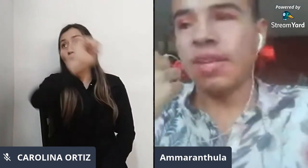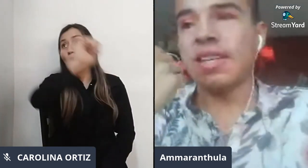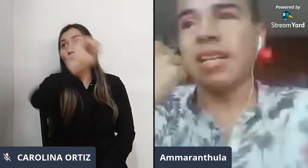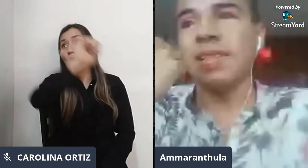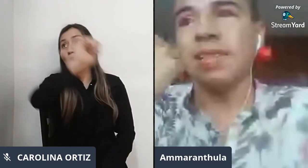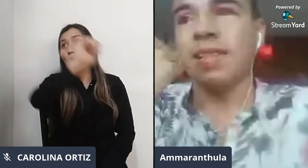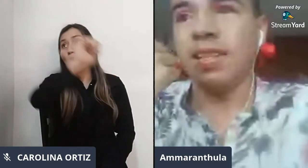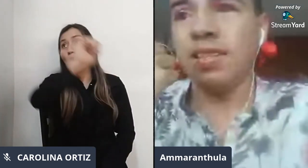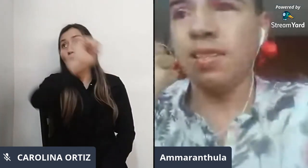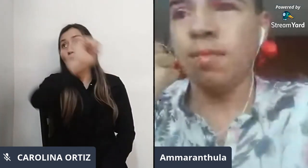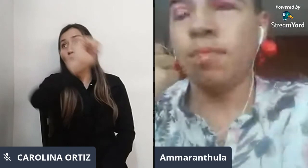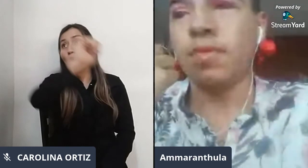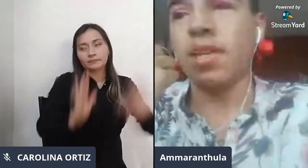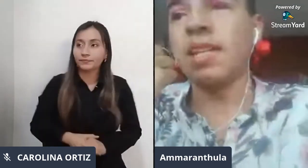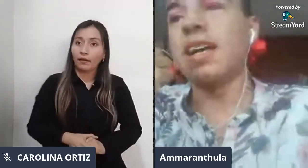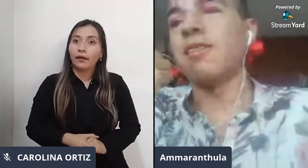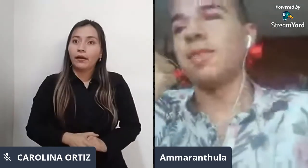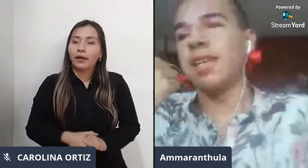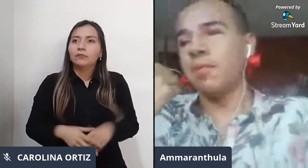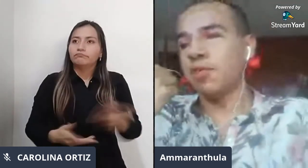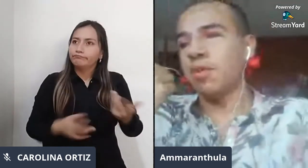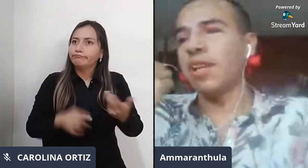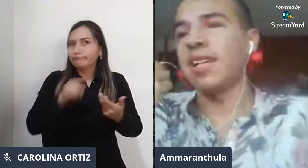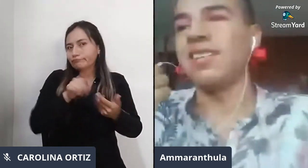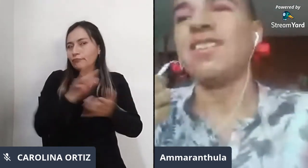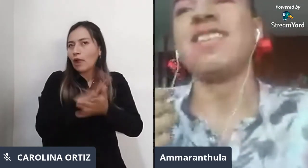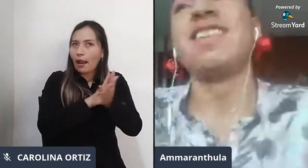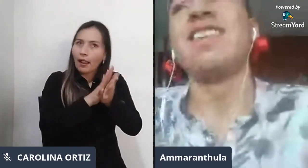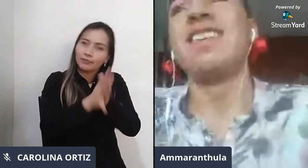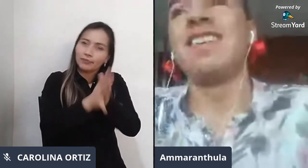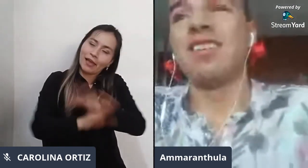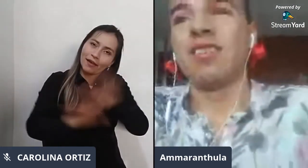diría eso, muchísimas gracias y nada, seguiremos conversando.